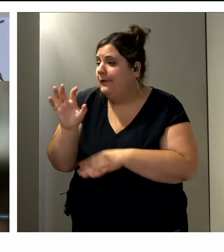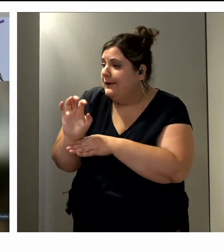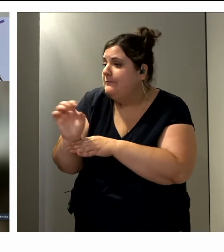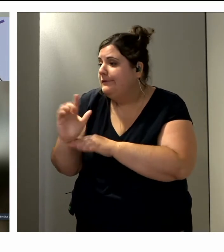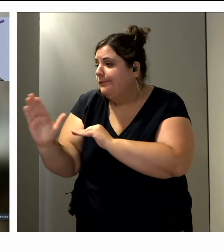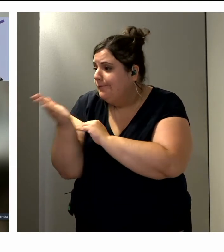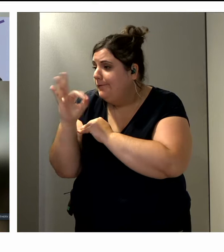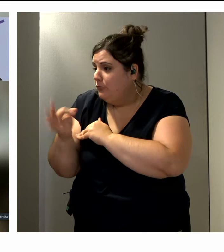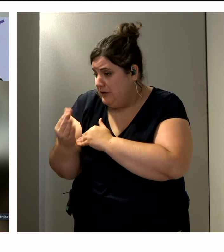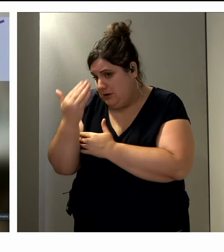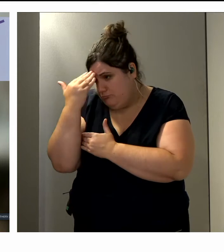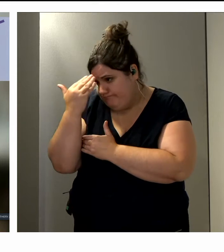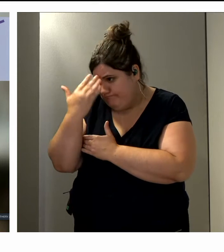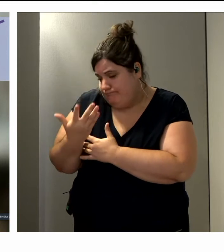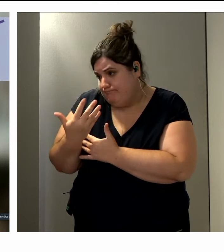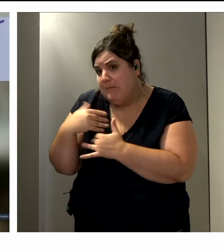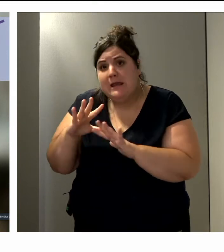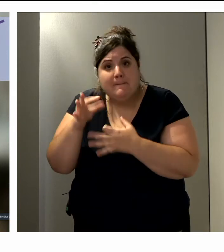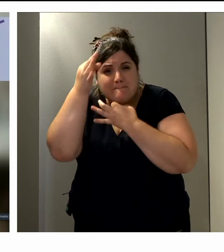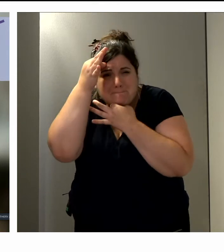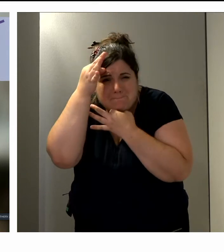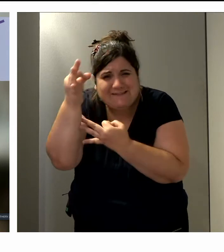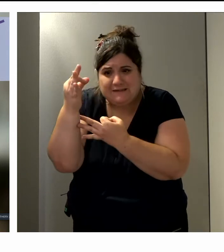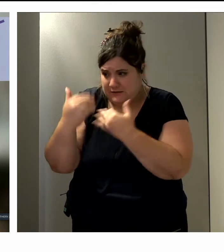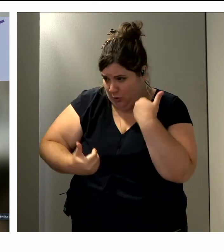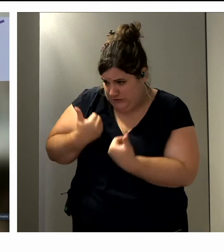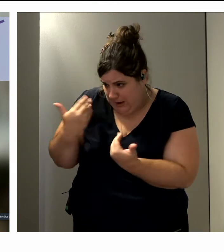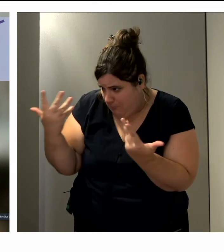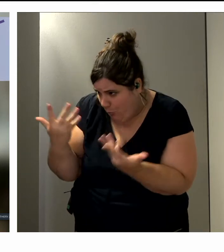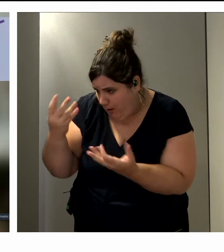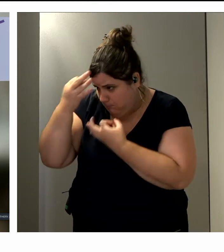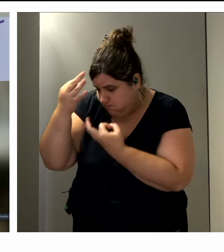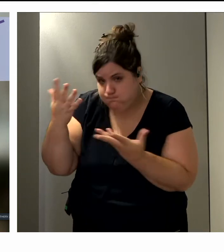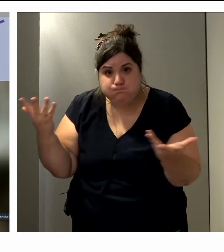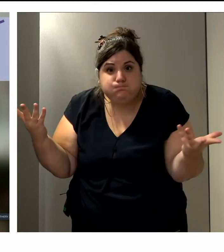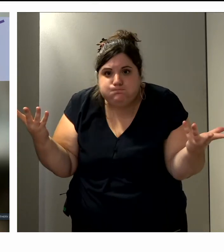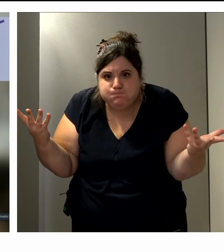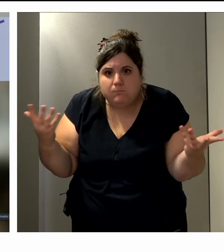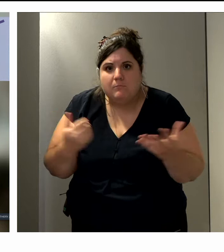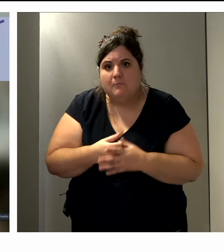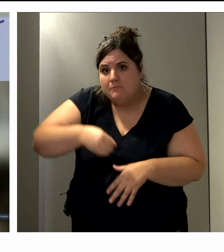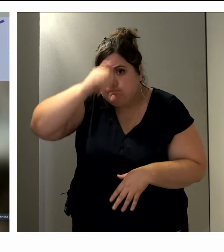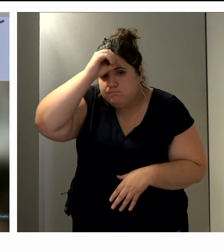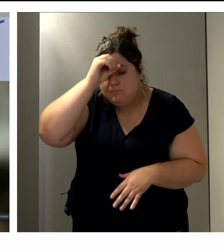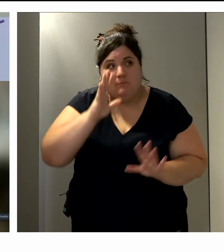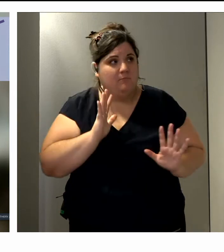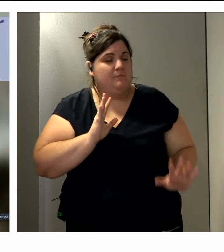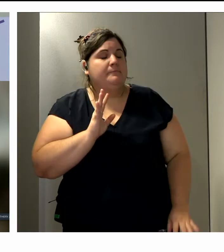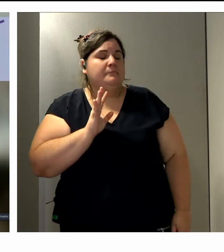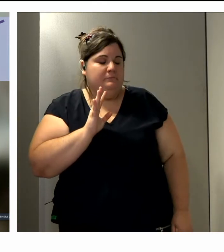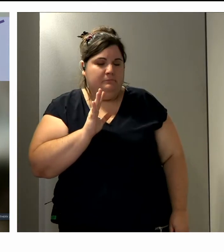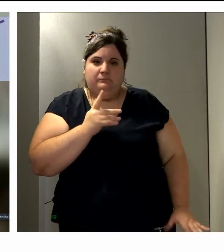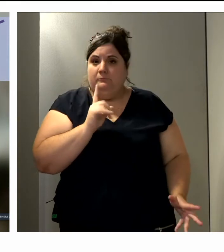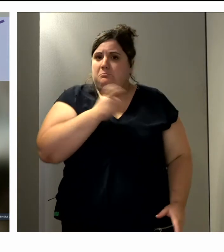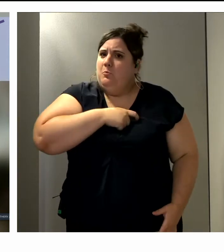pas le handicap précisément. Alors, en soi, je ne leur en veux pas, ils n'y sont pas forcément confrontés régulièrement, parce que